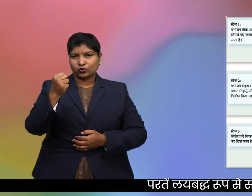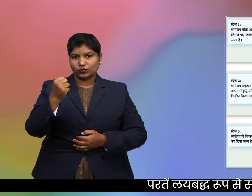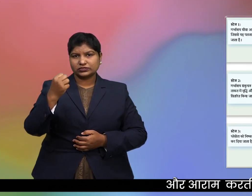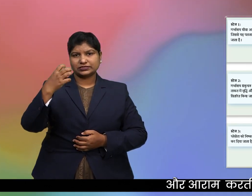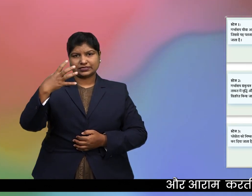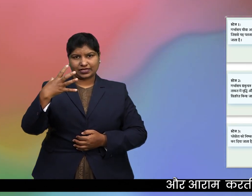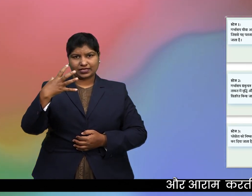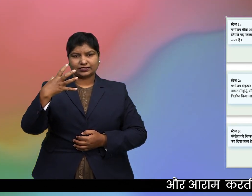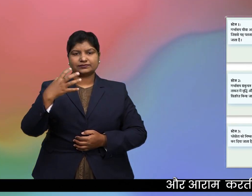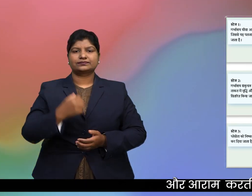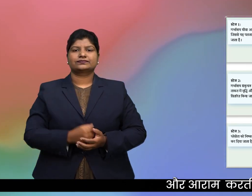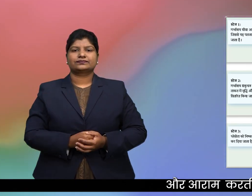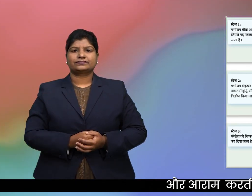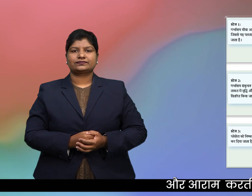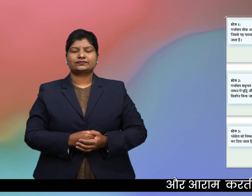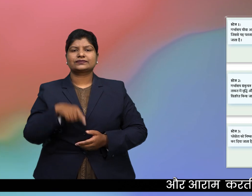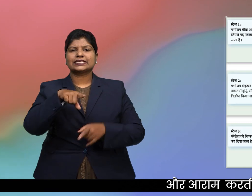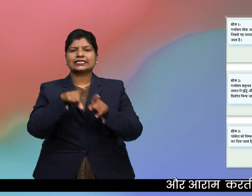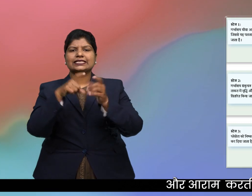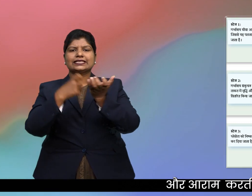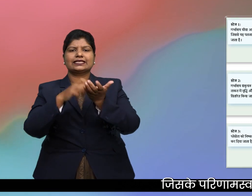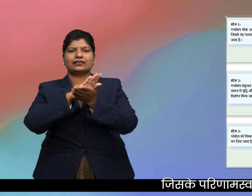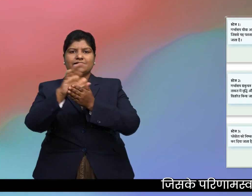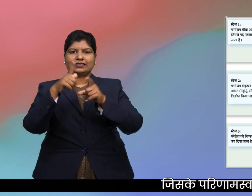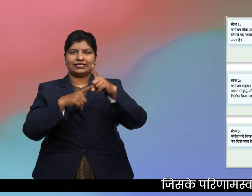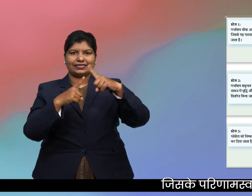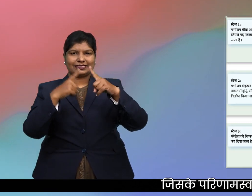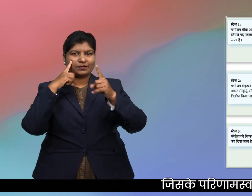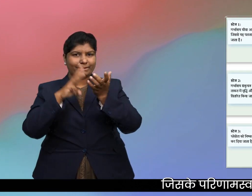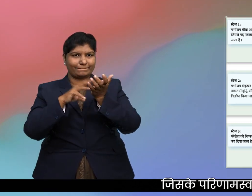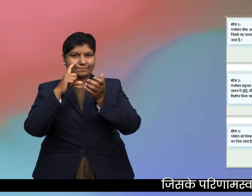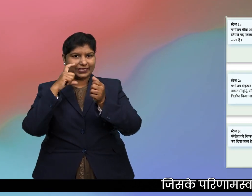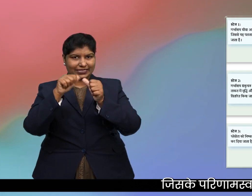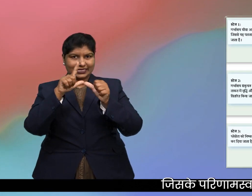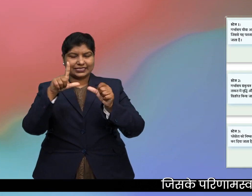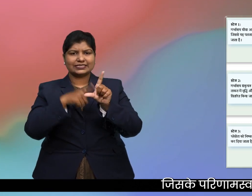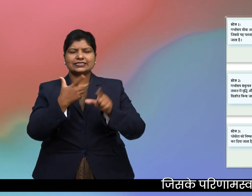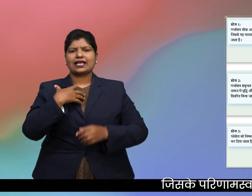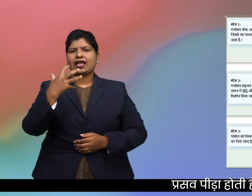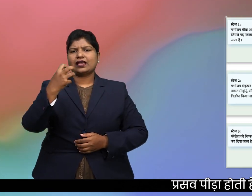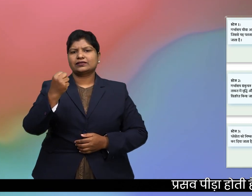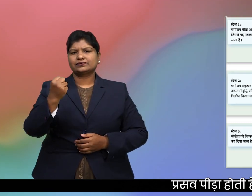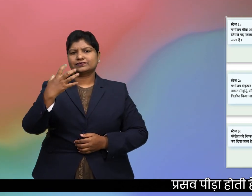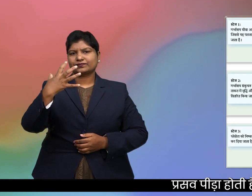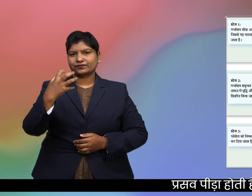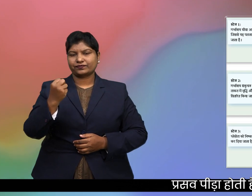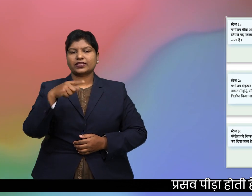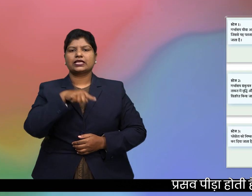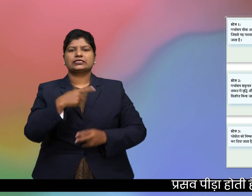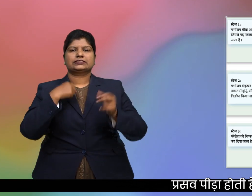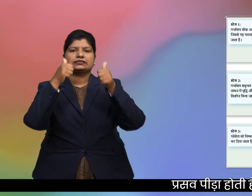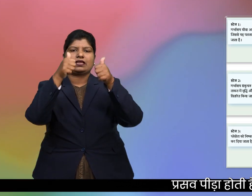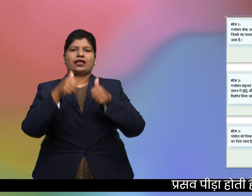संकुचन और आराम करती हैं, जिसके परिणाम स्वरूप प्रसव